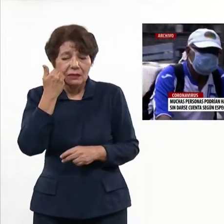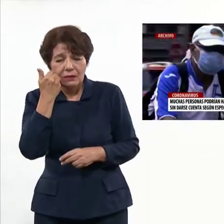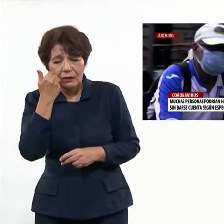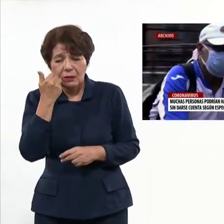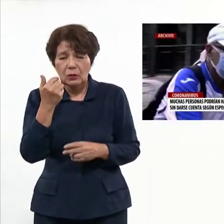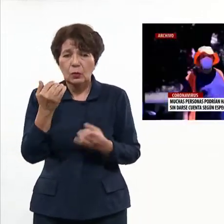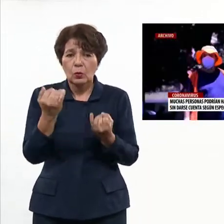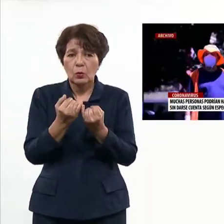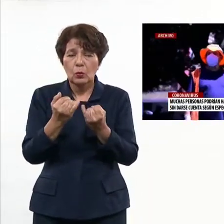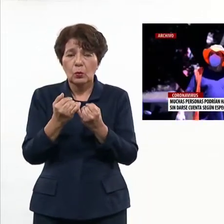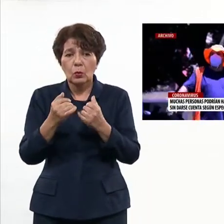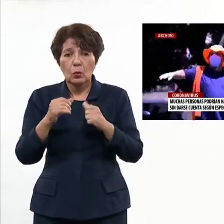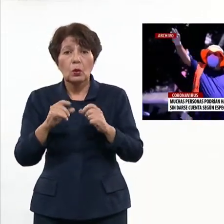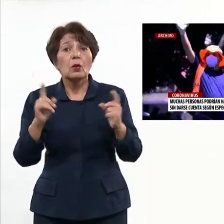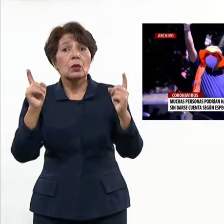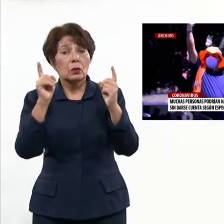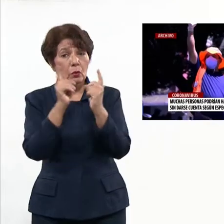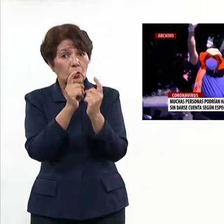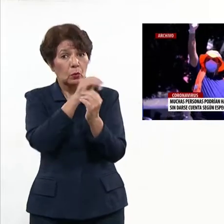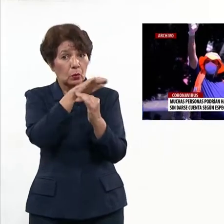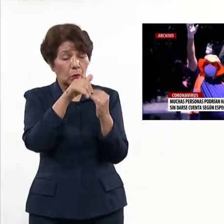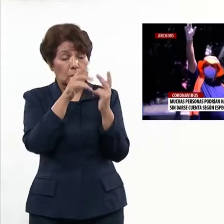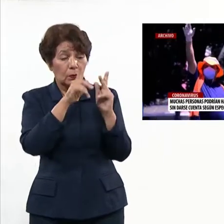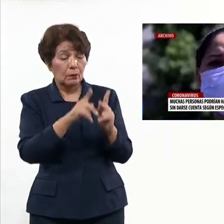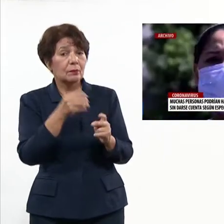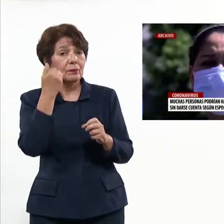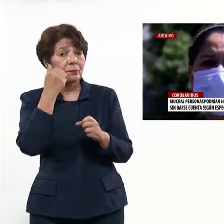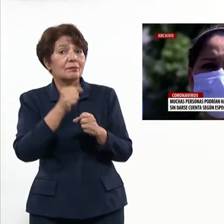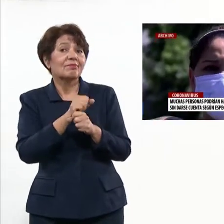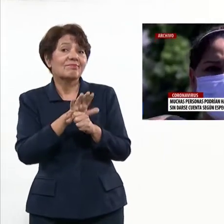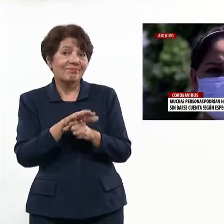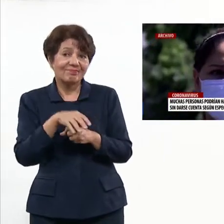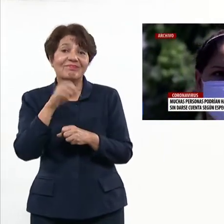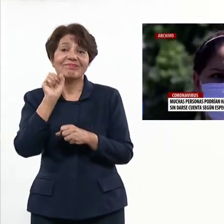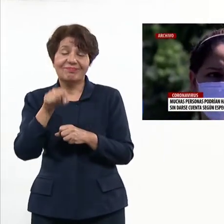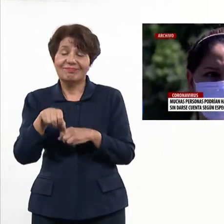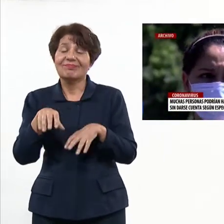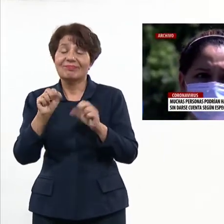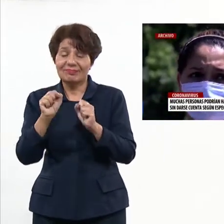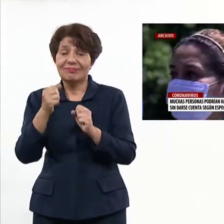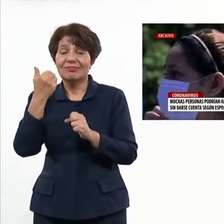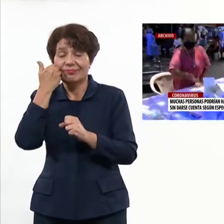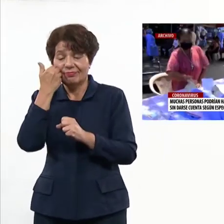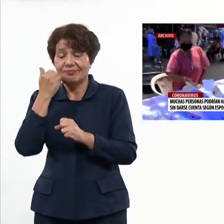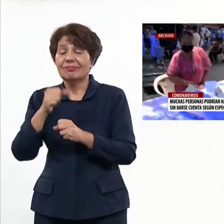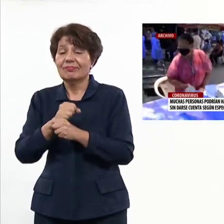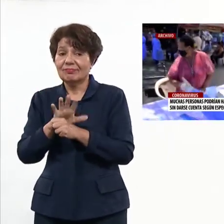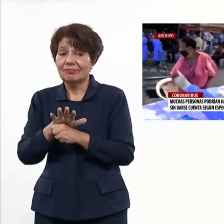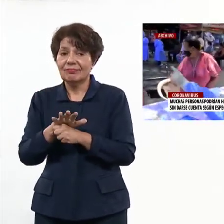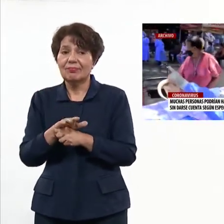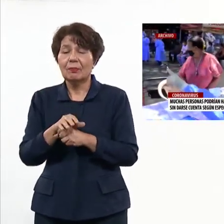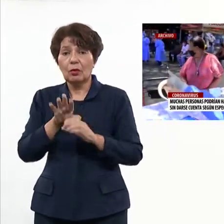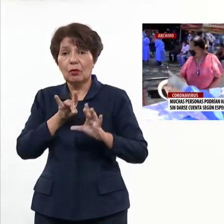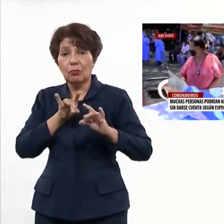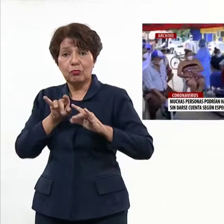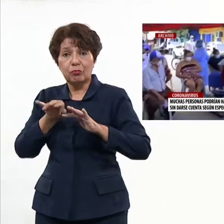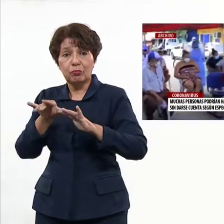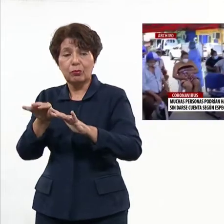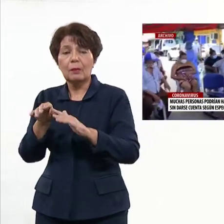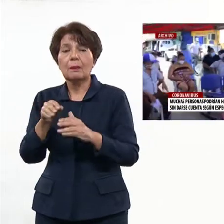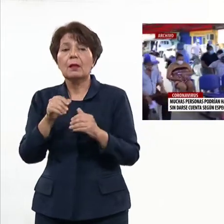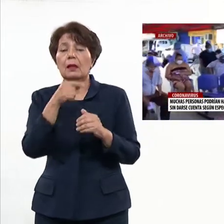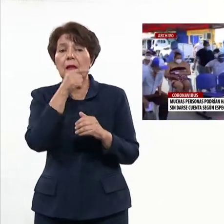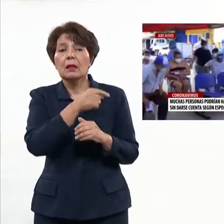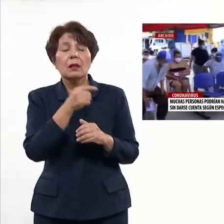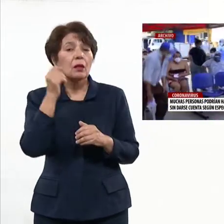enfermedad y mantuvo contacto con pacientes positivos la probabilidad es que padeció la enfermedad son mayores por su parte la doctora suyapa